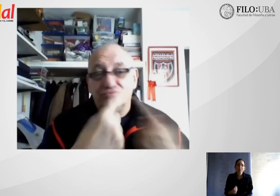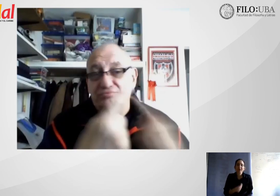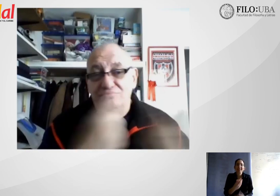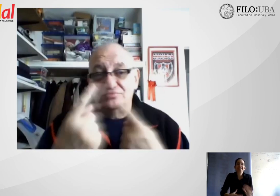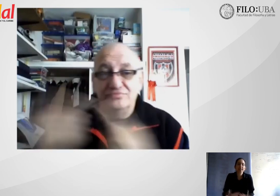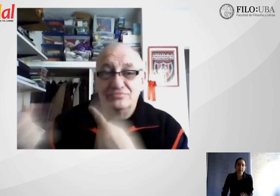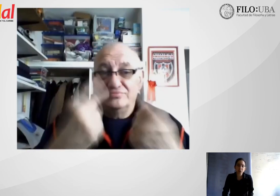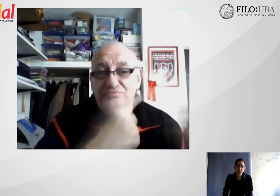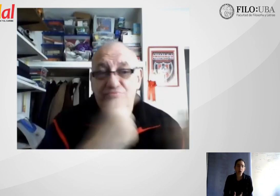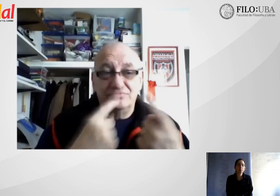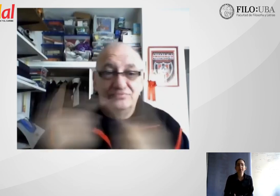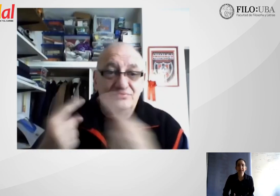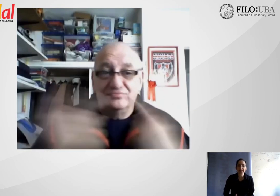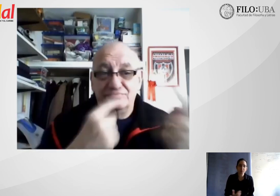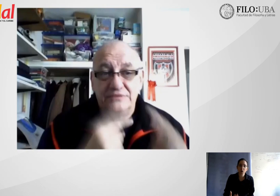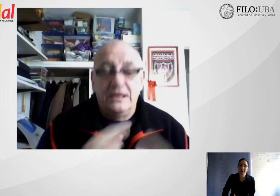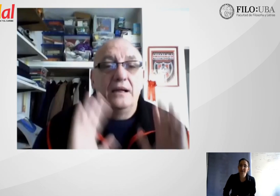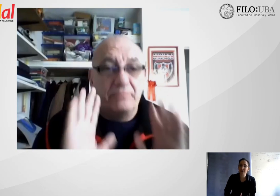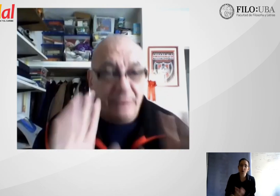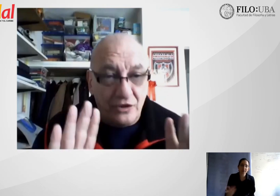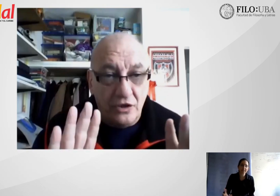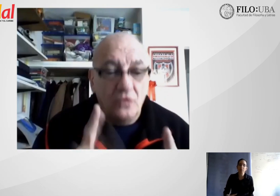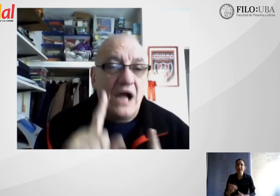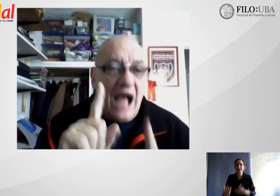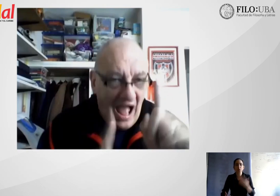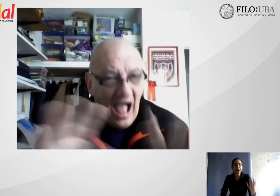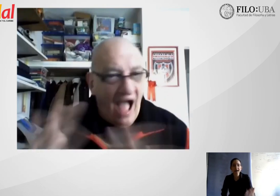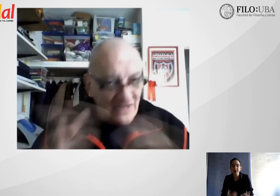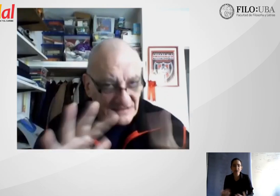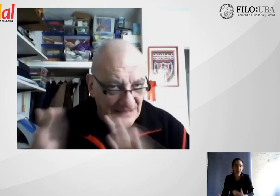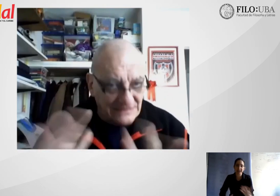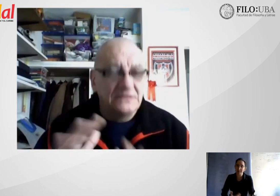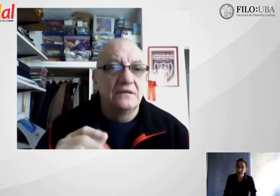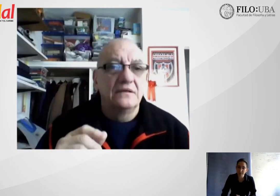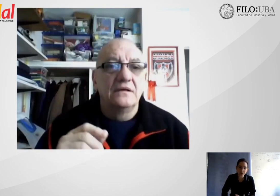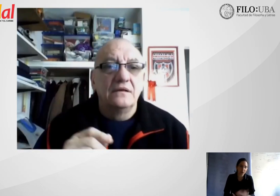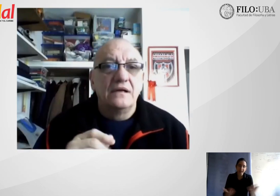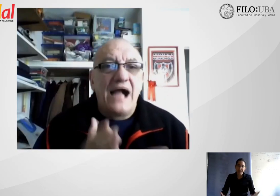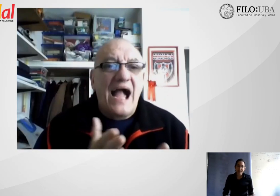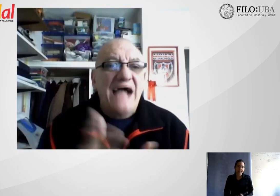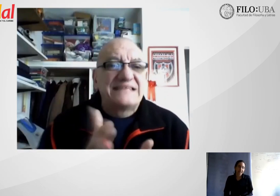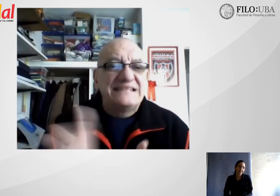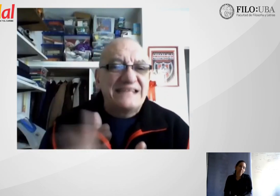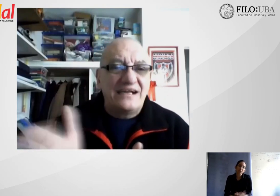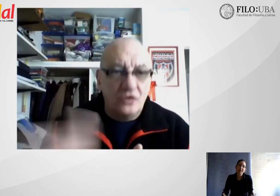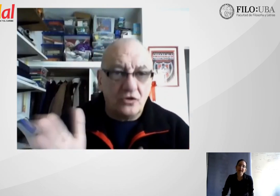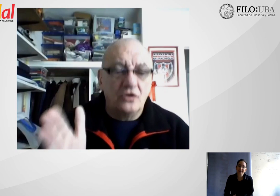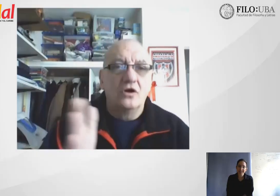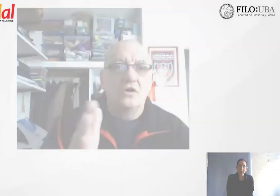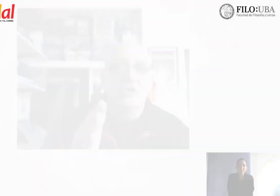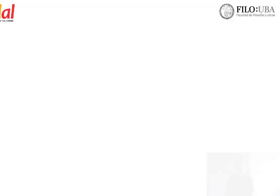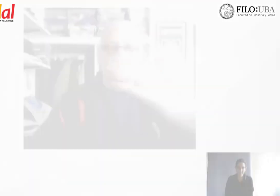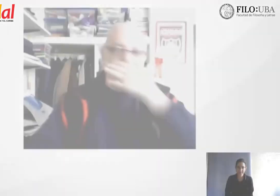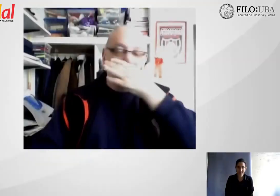no podemos realizar esa actividad social. Obviamente que seguimos conversando por el celular, nos intercambiamos